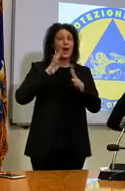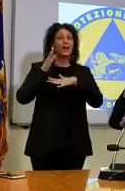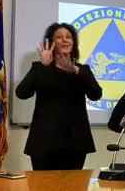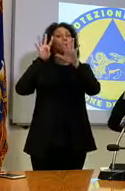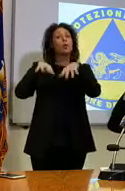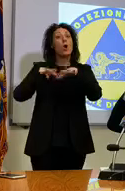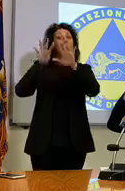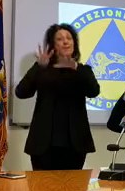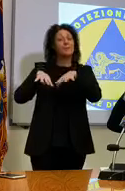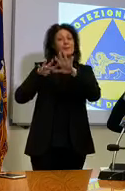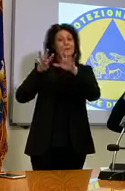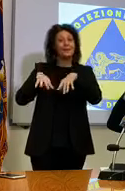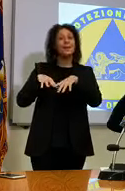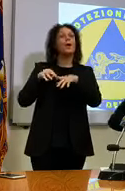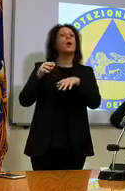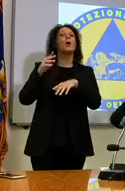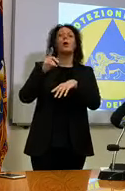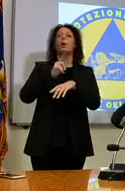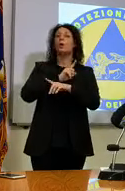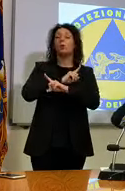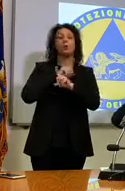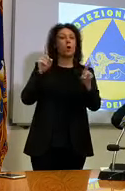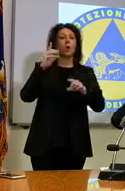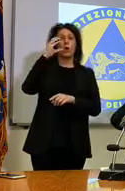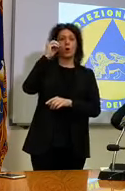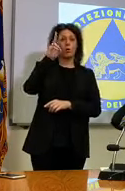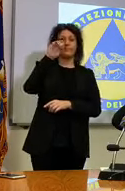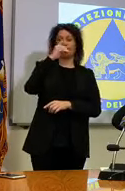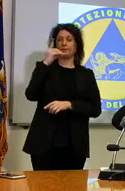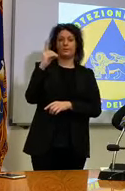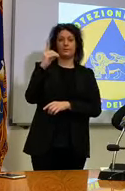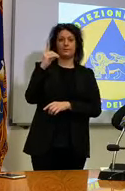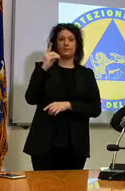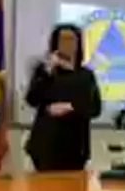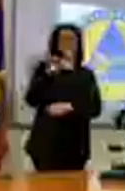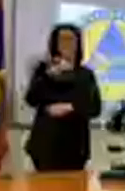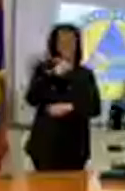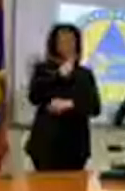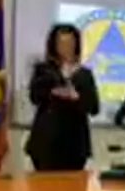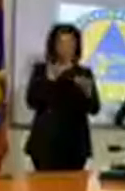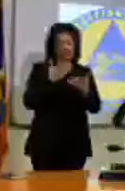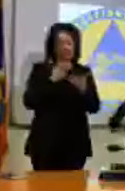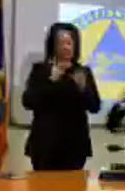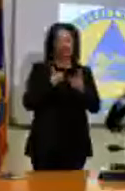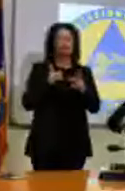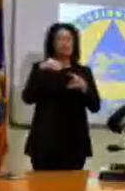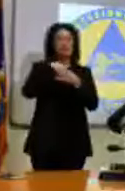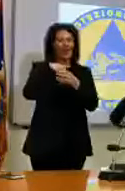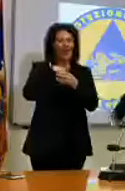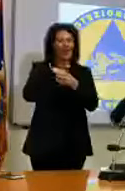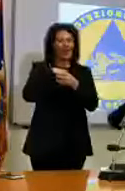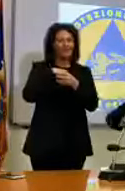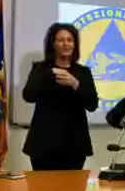non coronavirus. Cioè, lo dico perché forse qualcuno non ha capito che la politica degli ospedali e